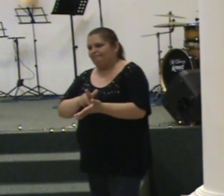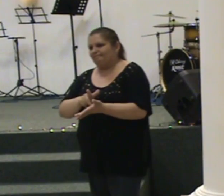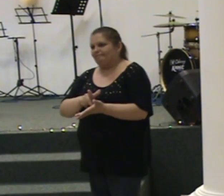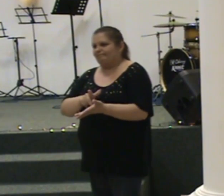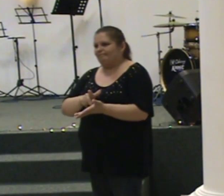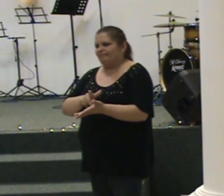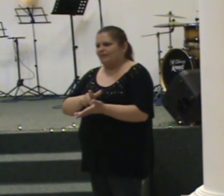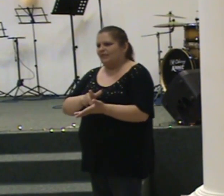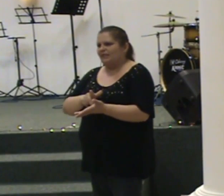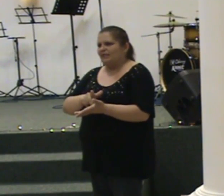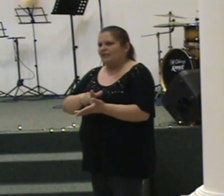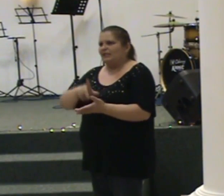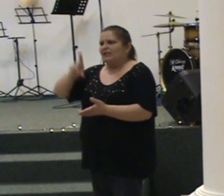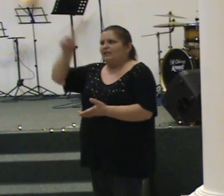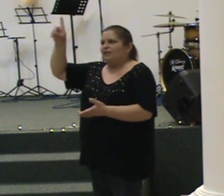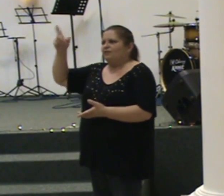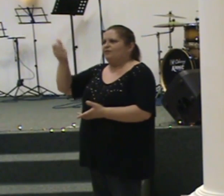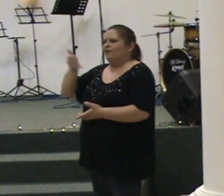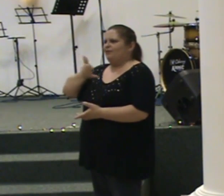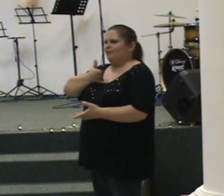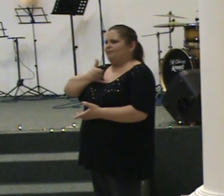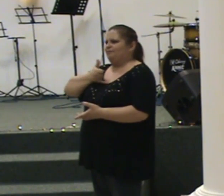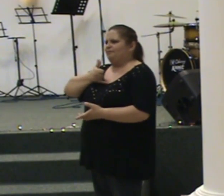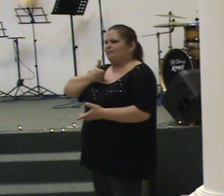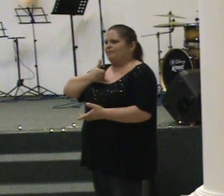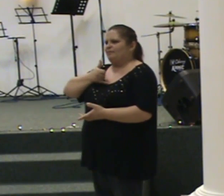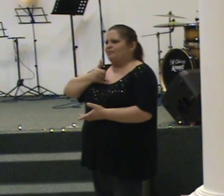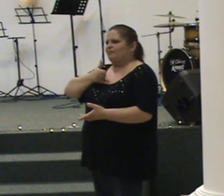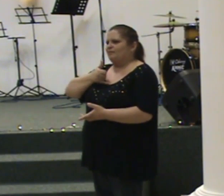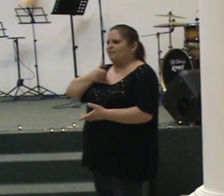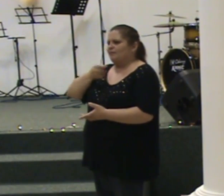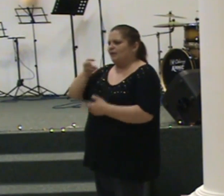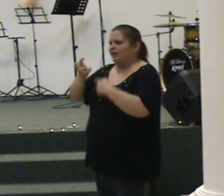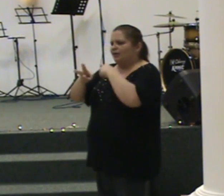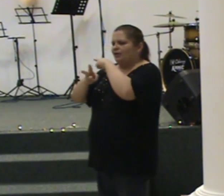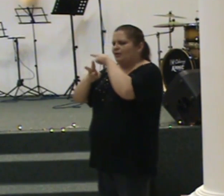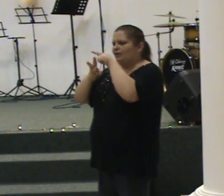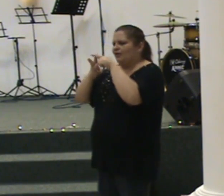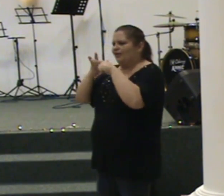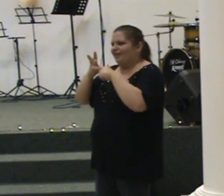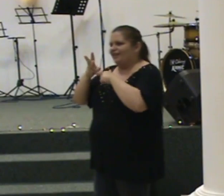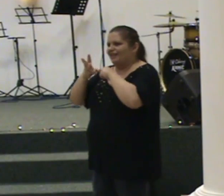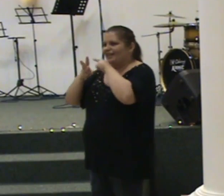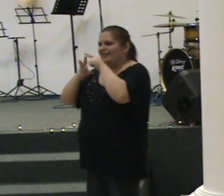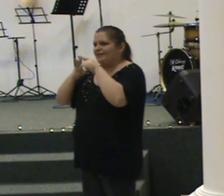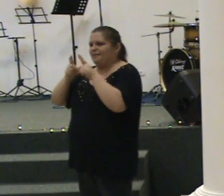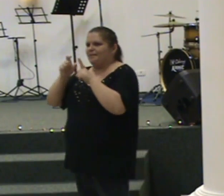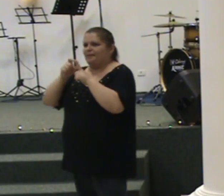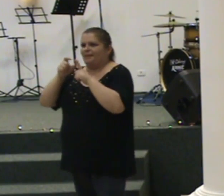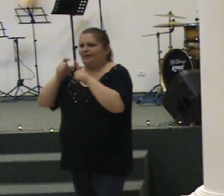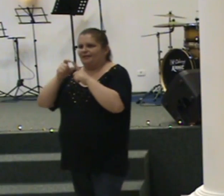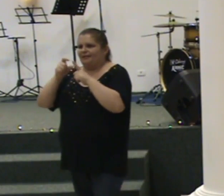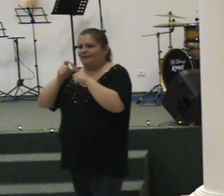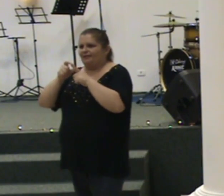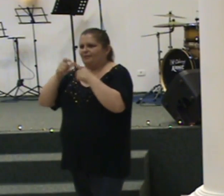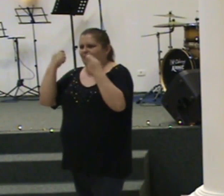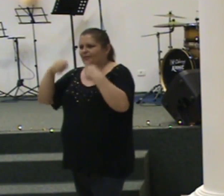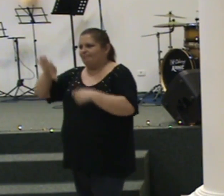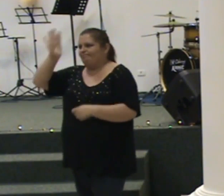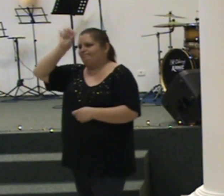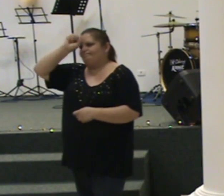Mas Deus está falando para mim que tem 3 palavrinhas que nós precisamos